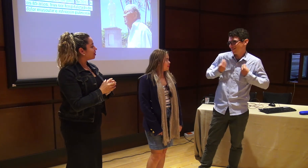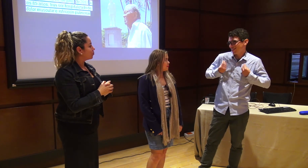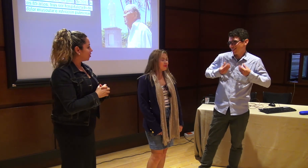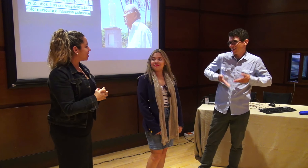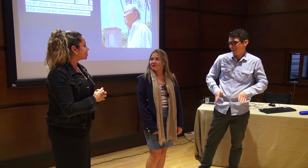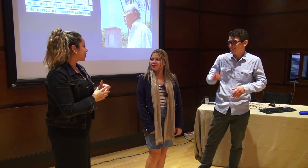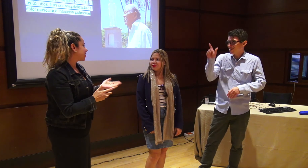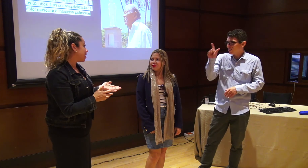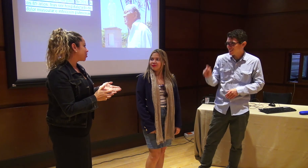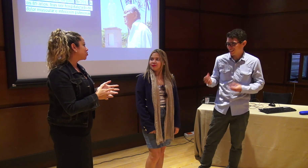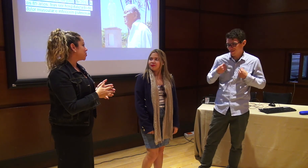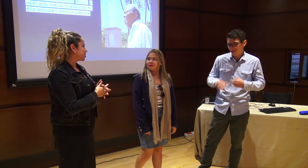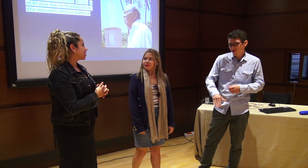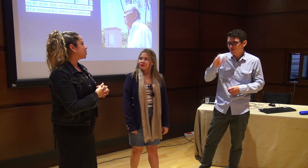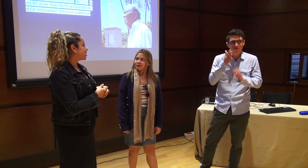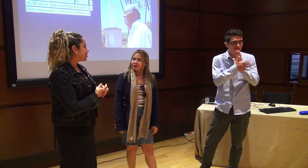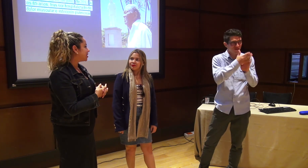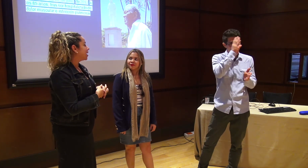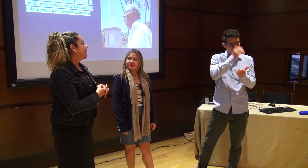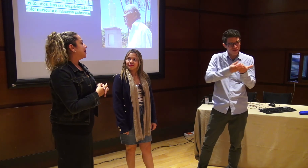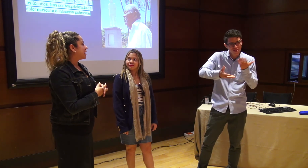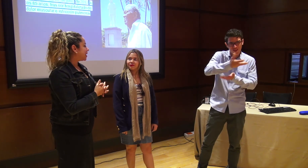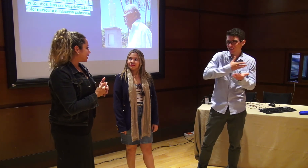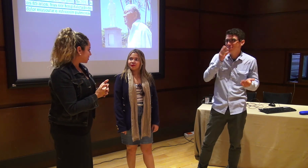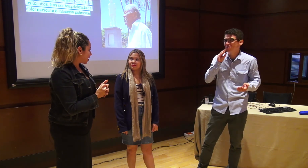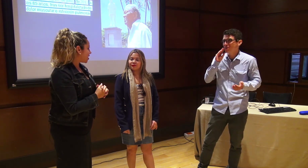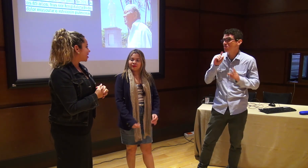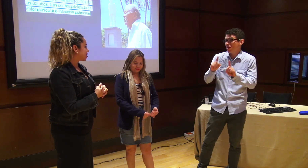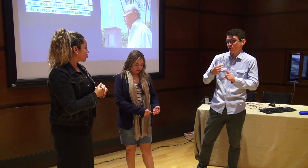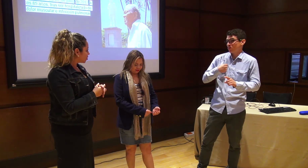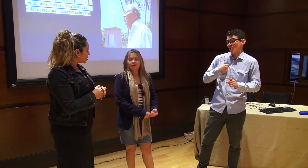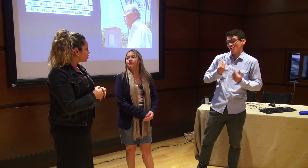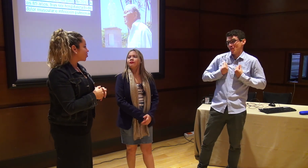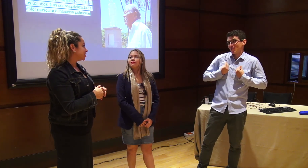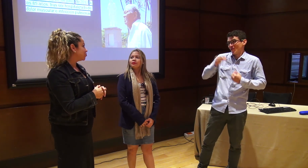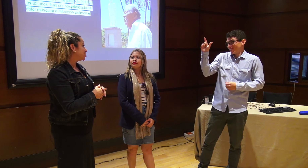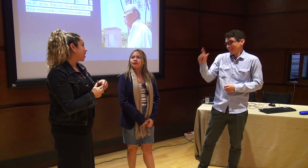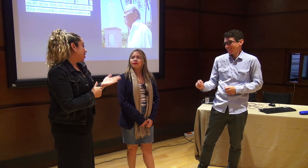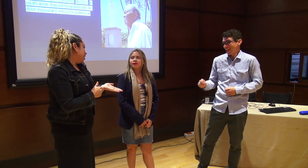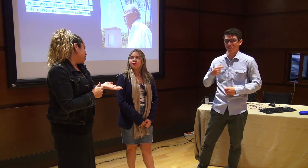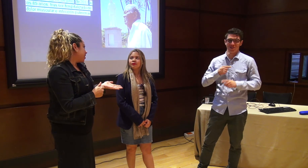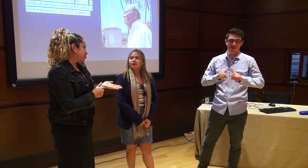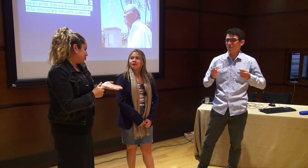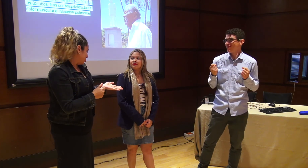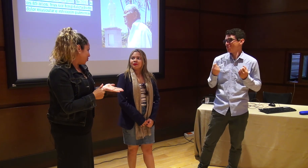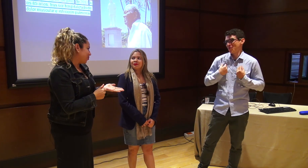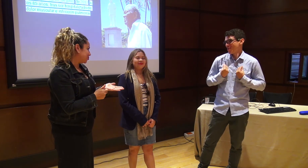Muy interesante, claro que tú viviste la experiencia, te criaste en ese contexto, con esa música. En mi caso yo no.